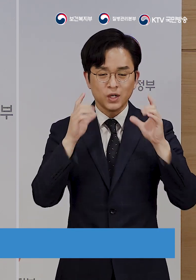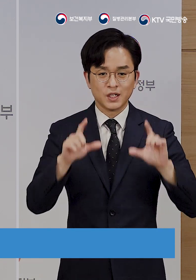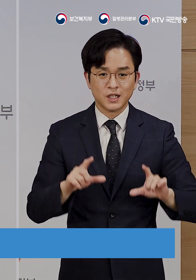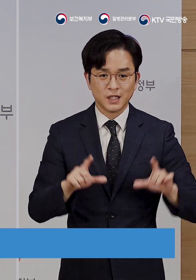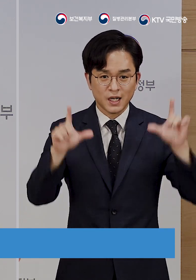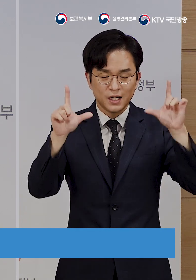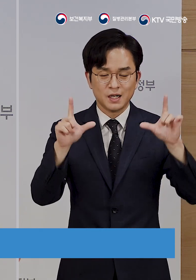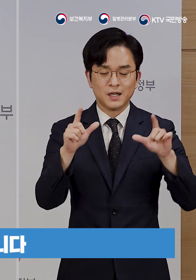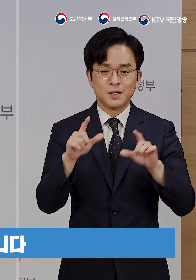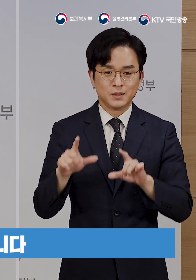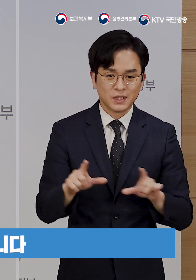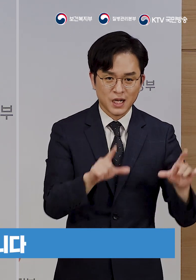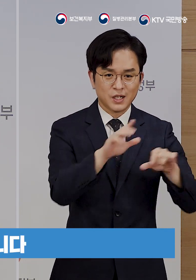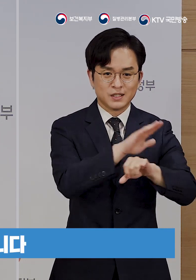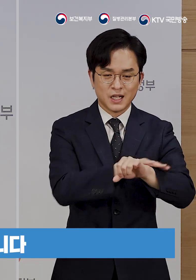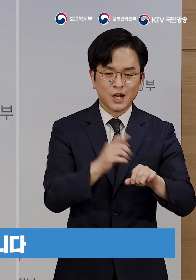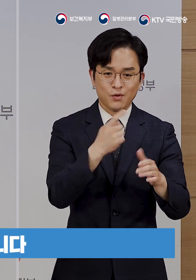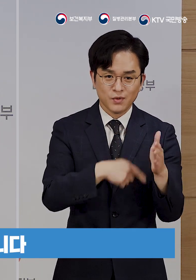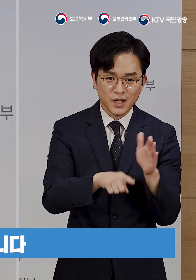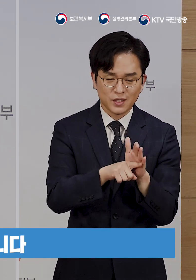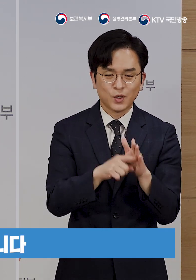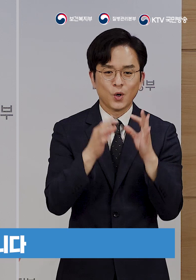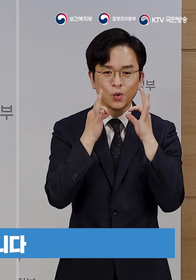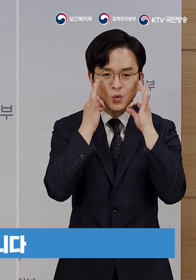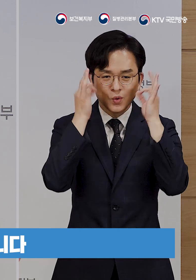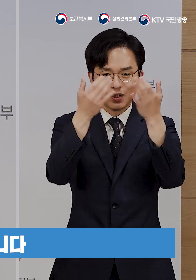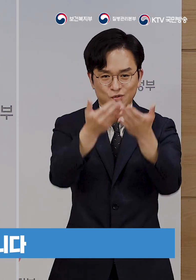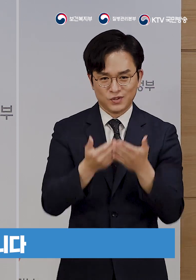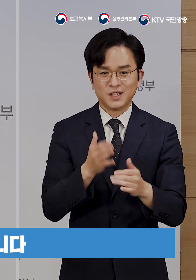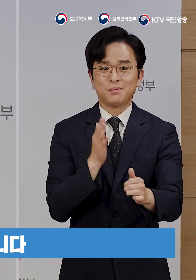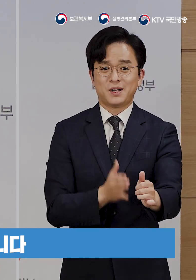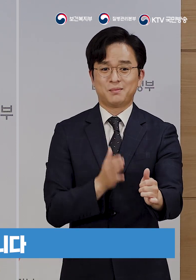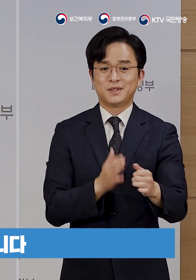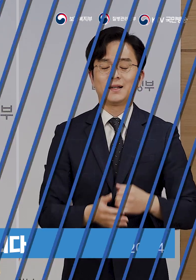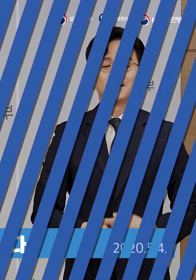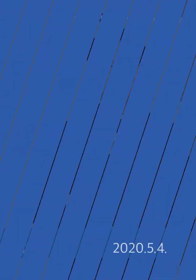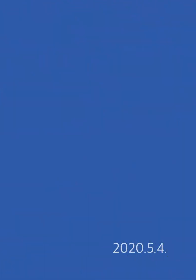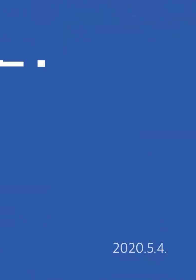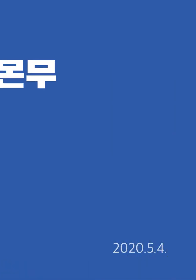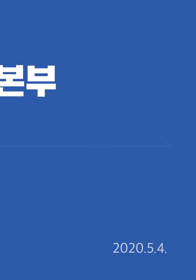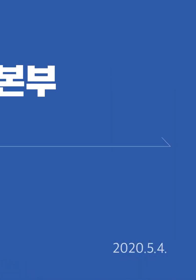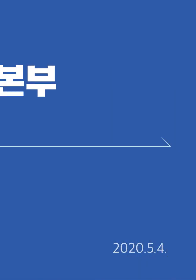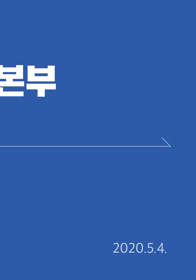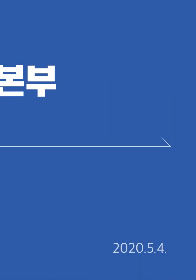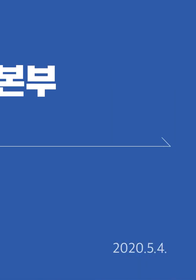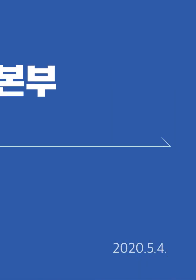안전한 어린이날을 보낼 수 있도록 도와주시기 바랍니다. 감사합니다.